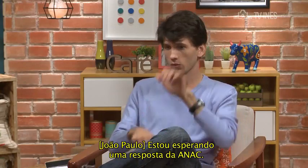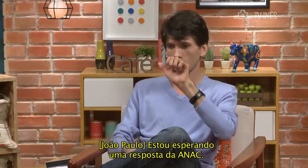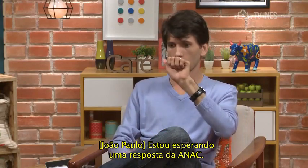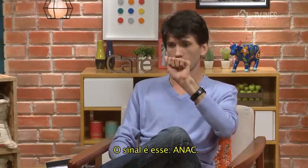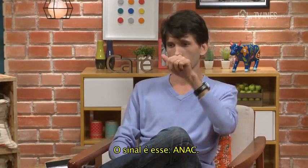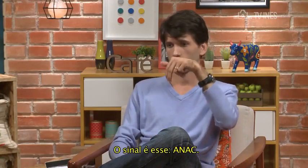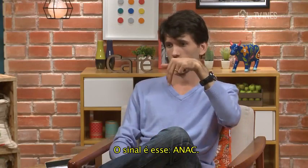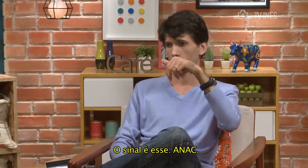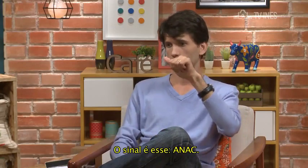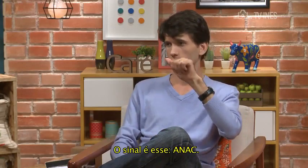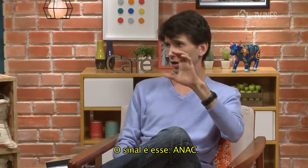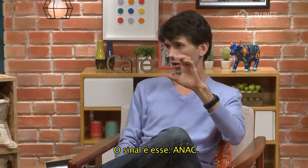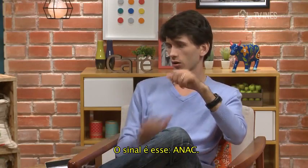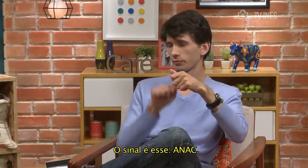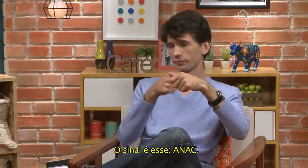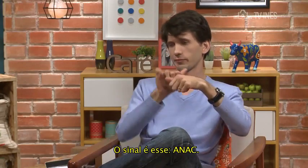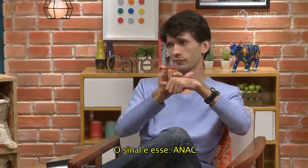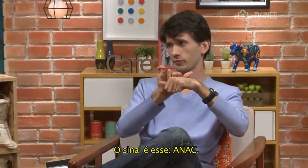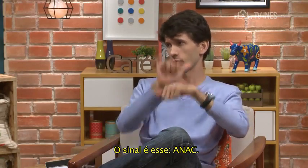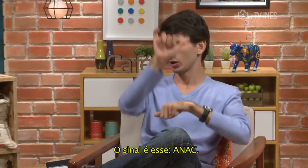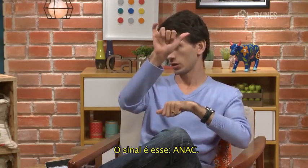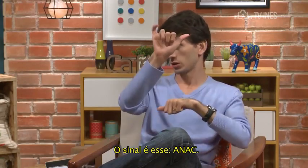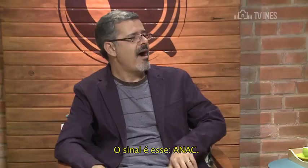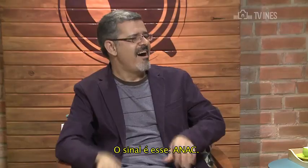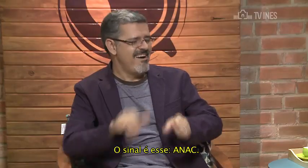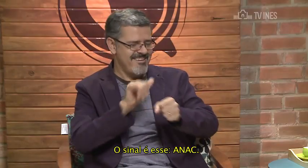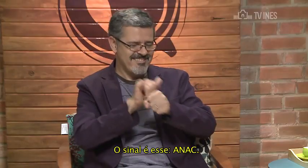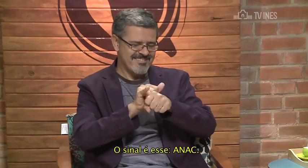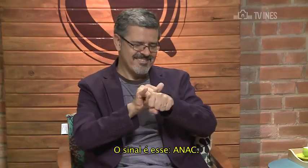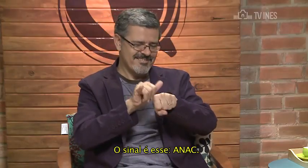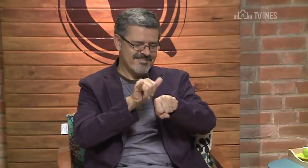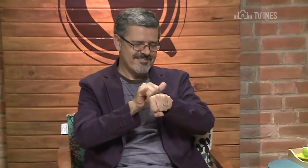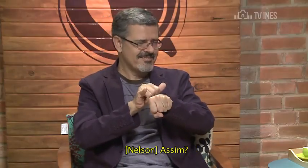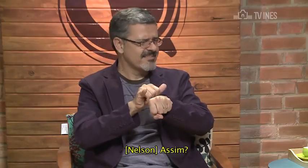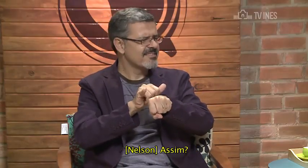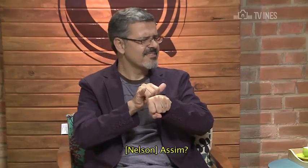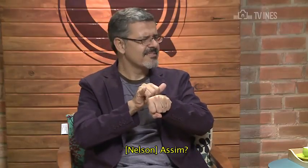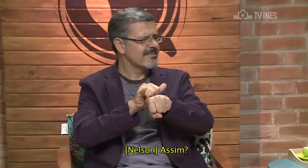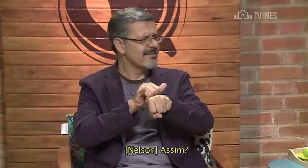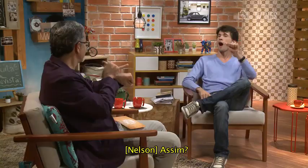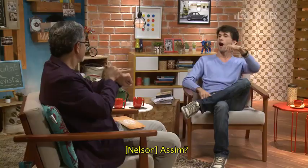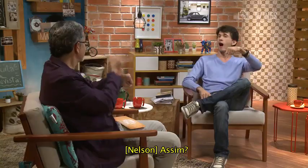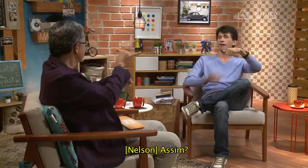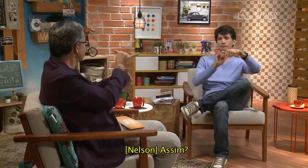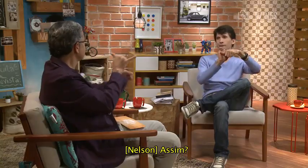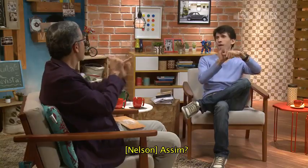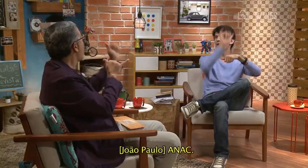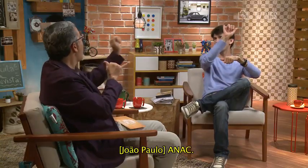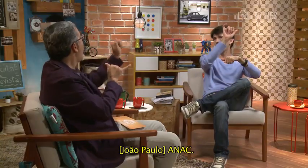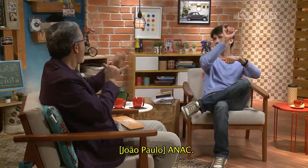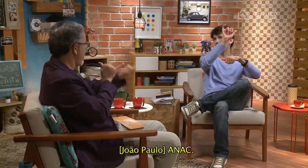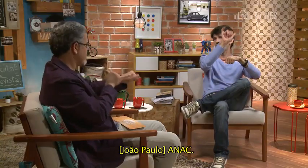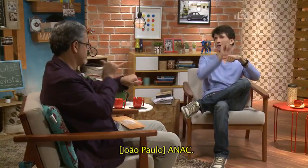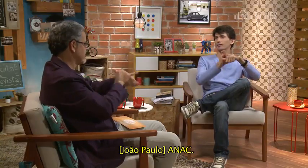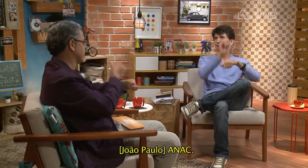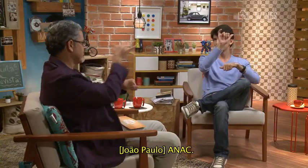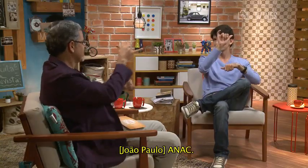o sinal é esse a ANAC a assim a ANAC